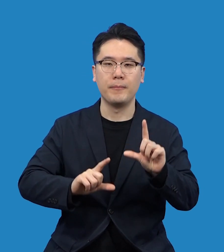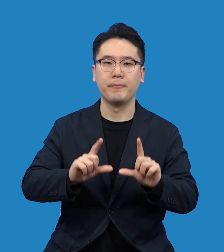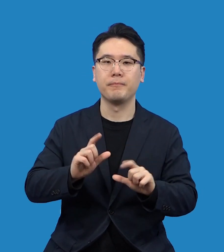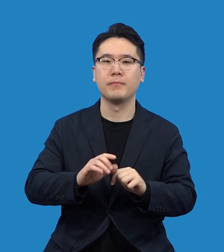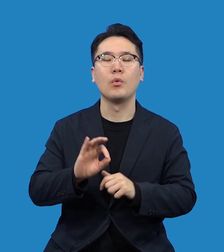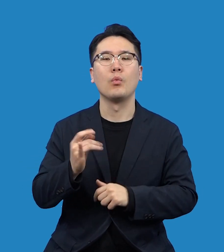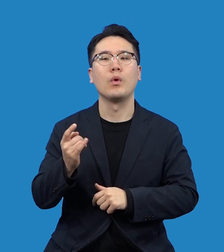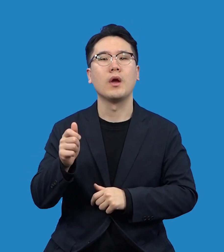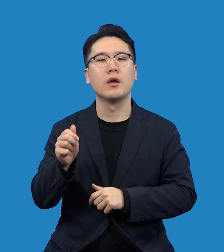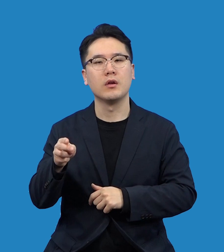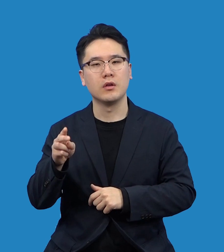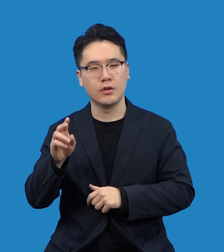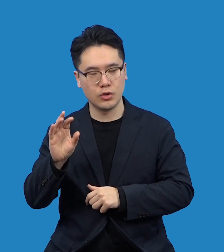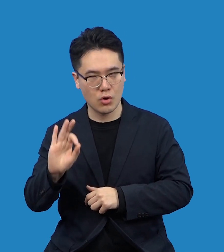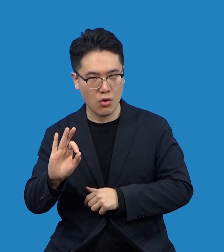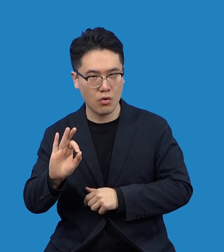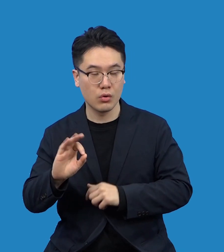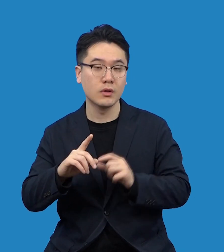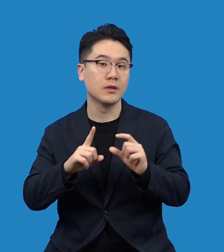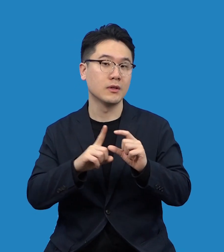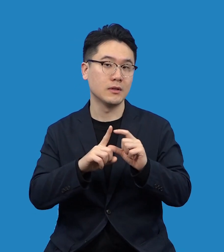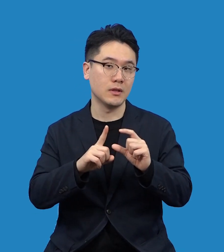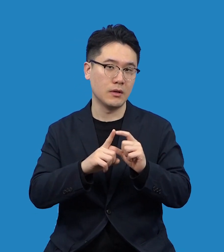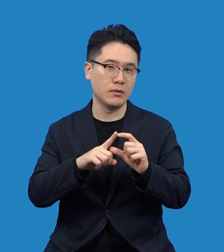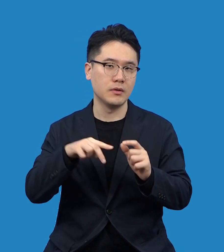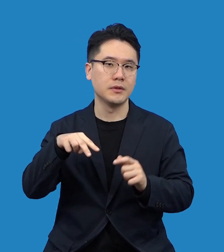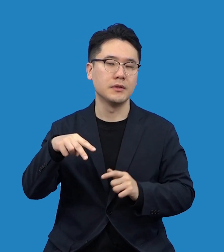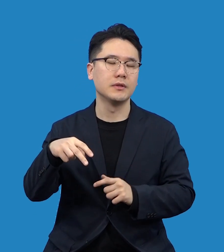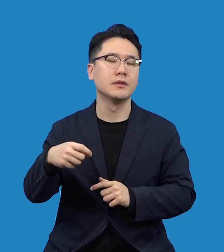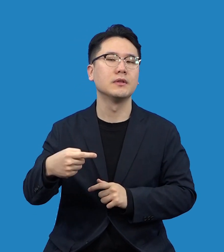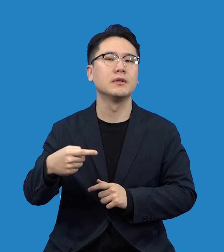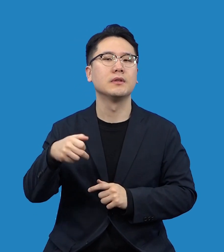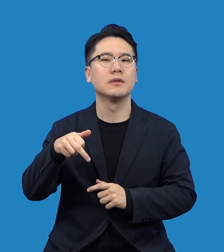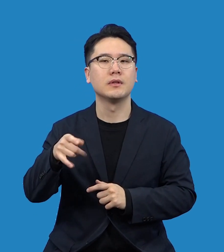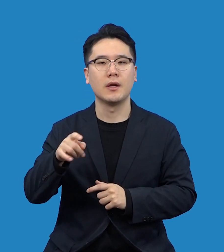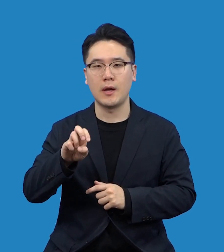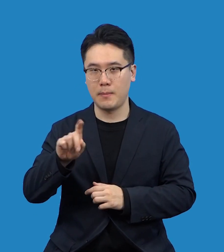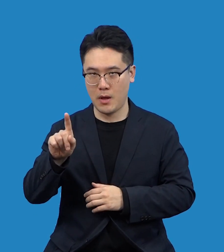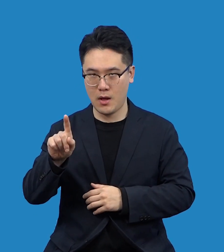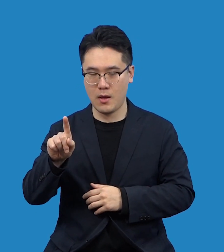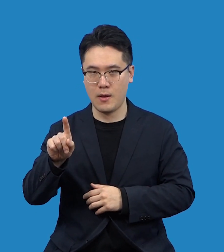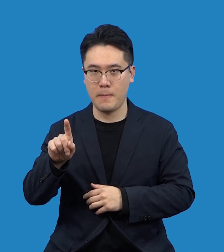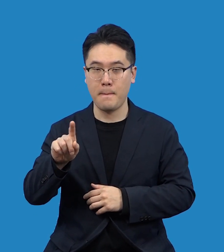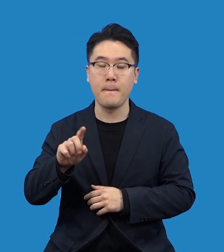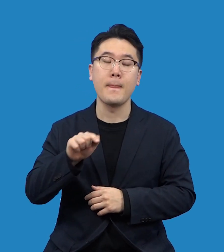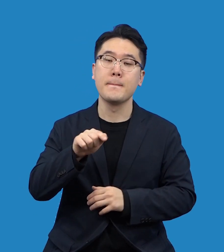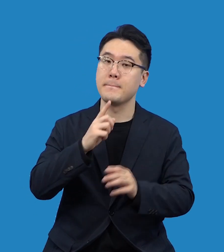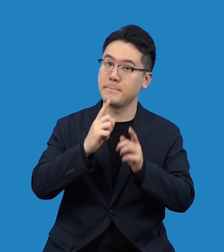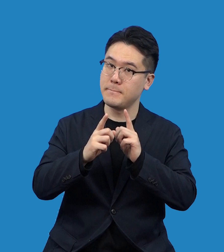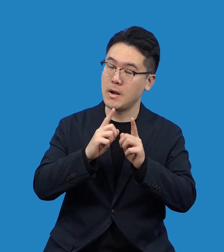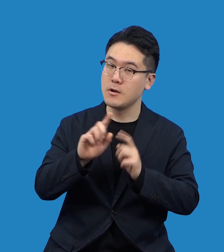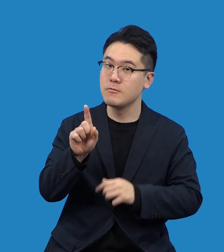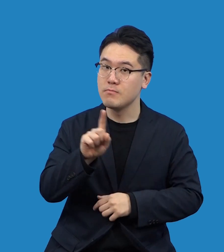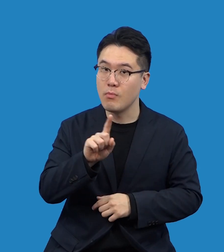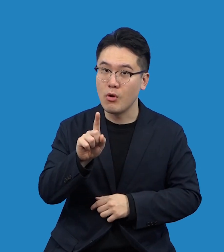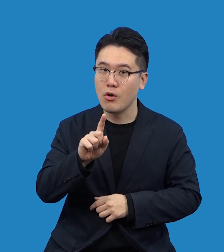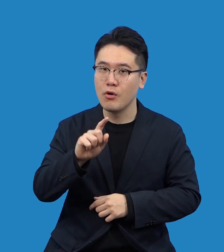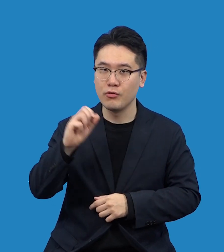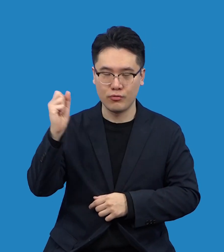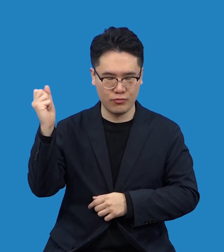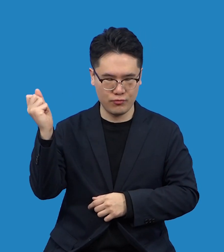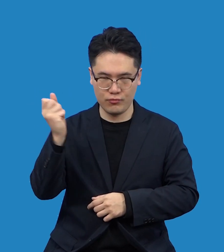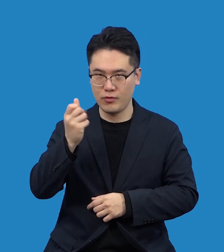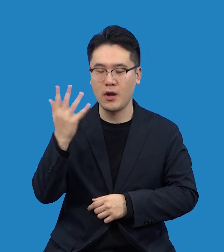외형이라고 번역했는데 스케마라고 하는 말인데, 이 말은요, 유행, 패션,